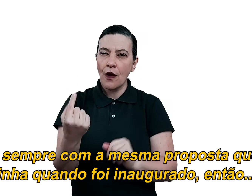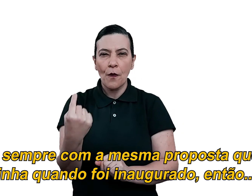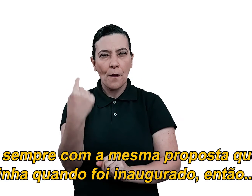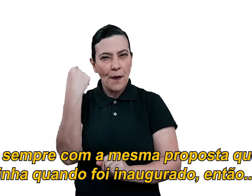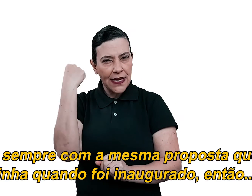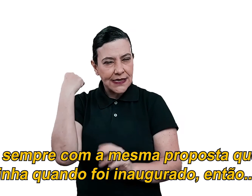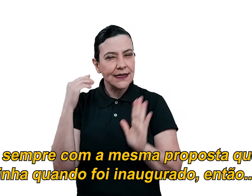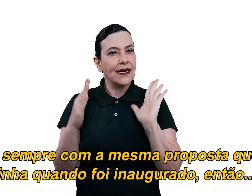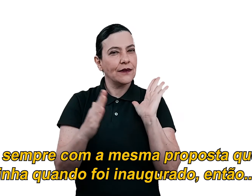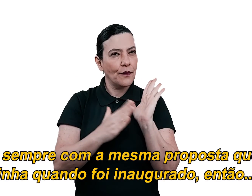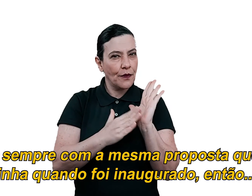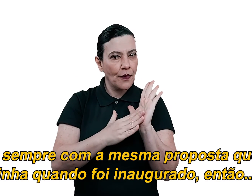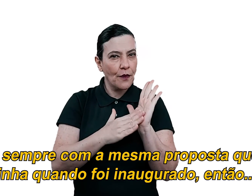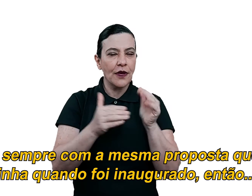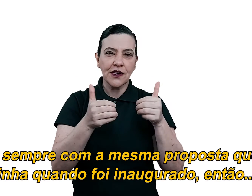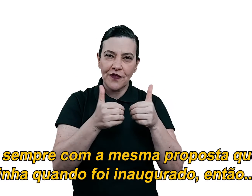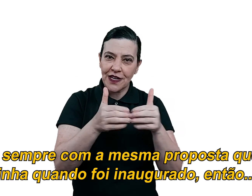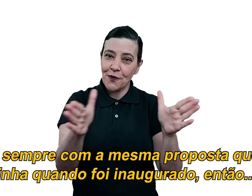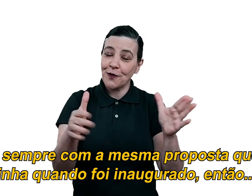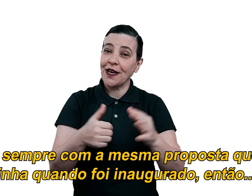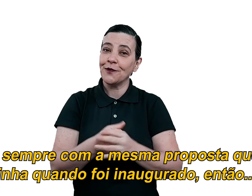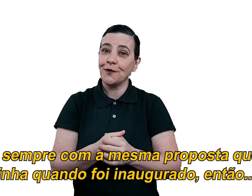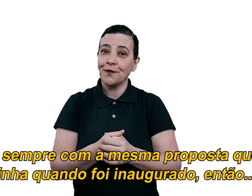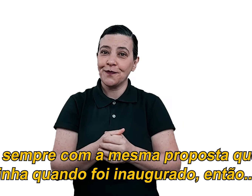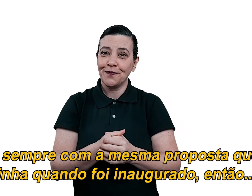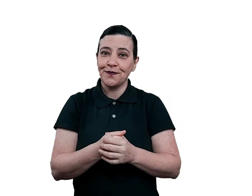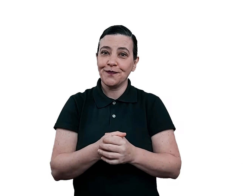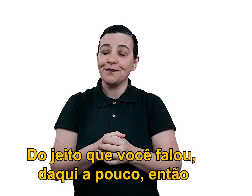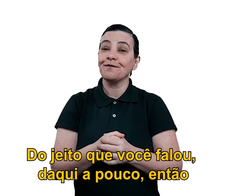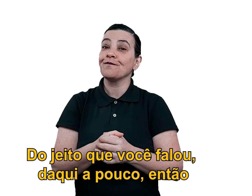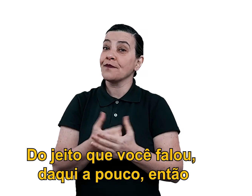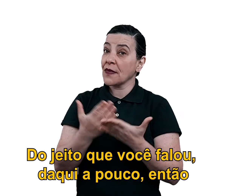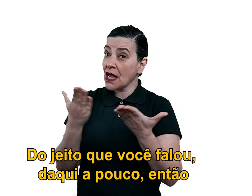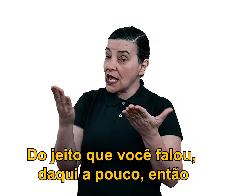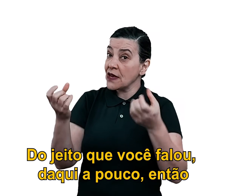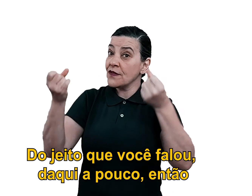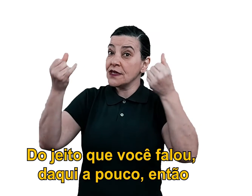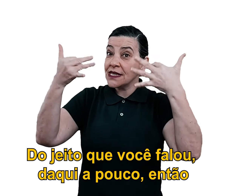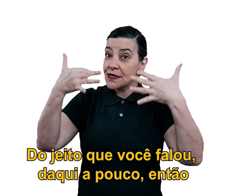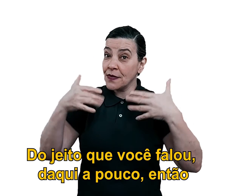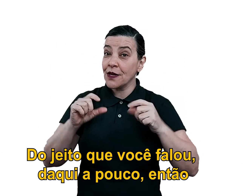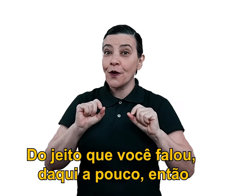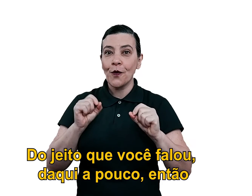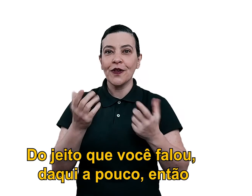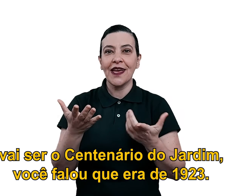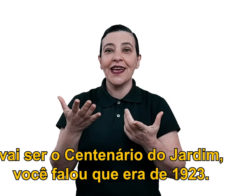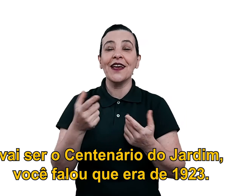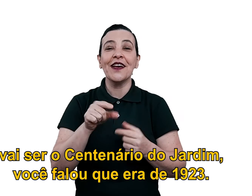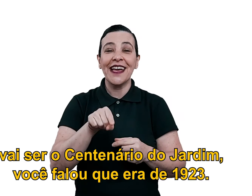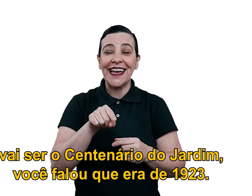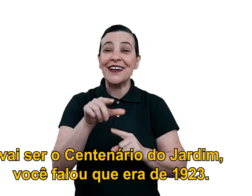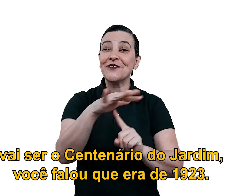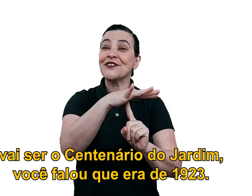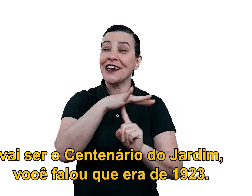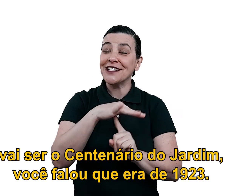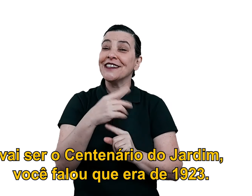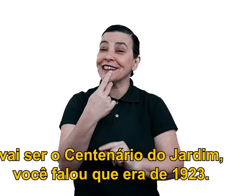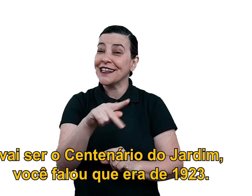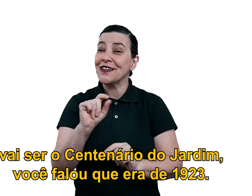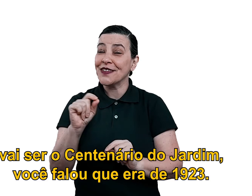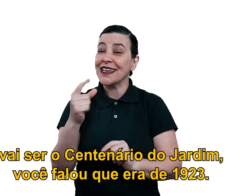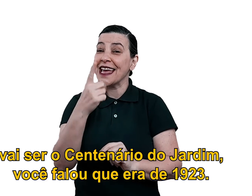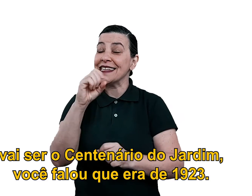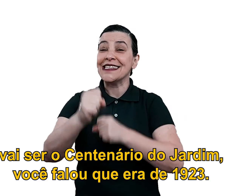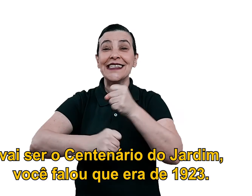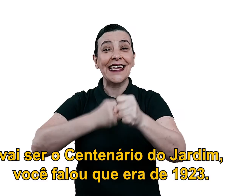não é? Que ele tinha quando ele foi inaugurado. Né? Então, e ele é uma... do jeito que você falou, daqui a pouco, então, vai ser o centenário do jardim, né? Exatamente. Você